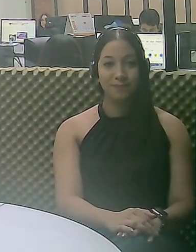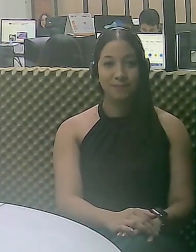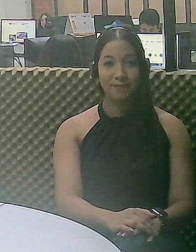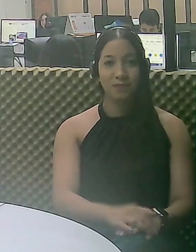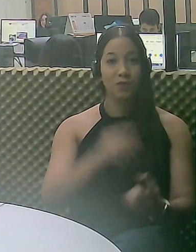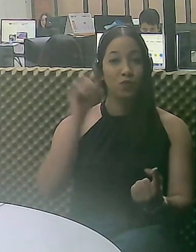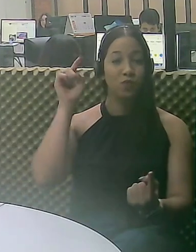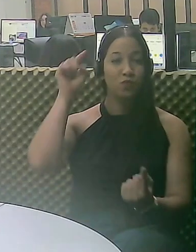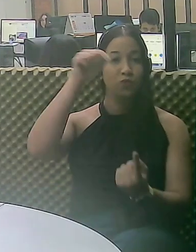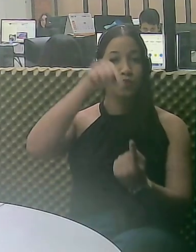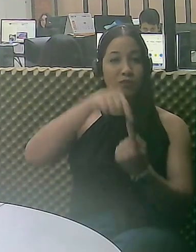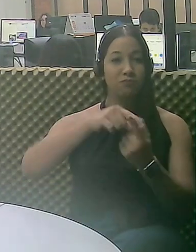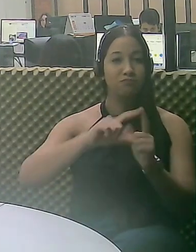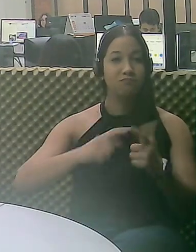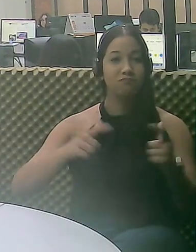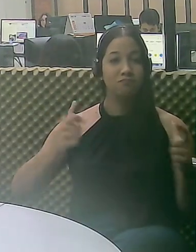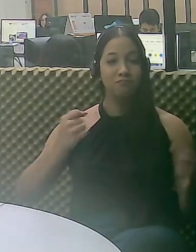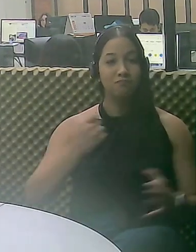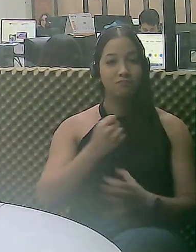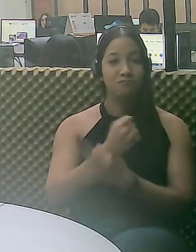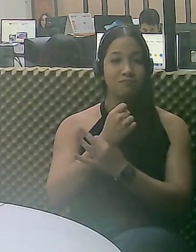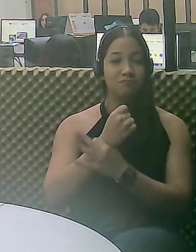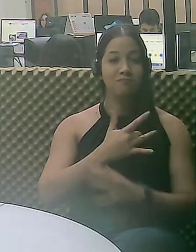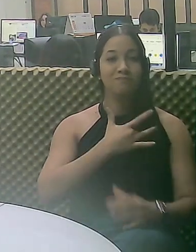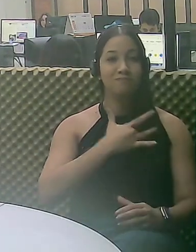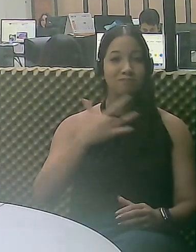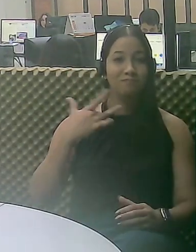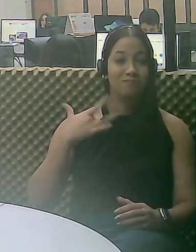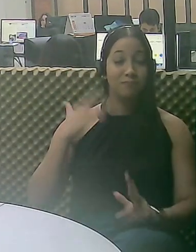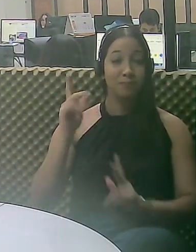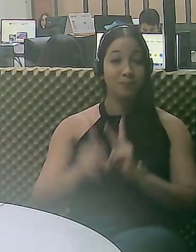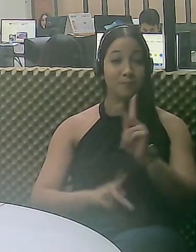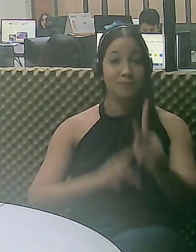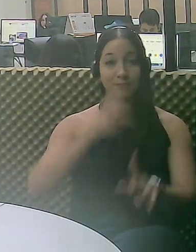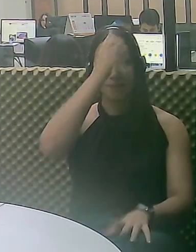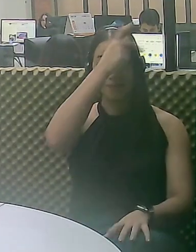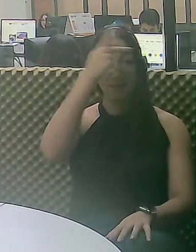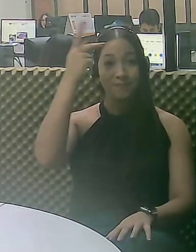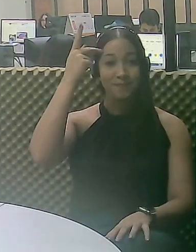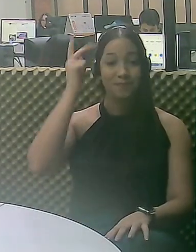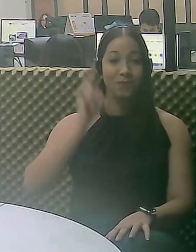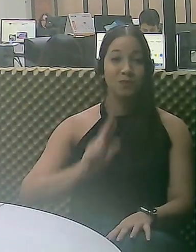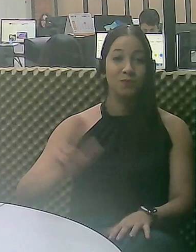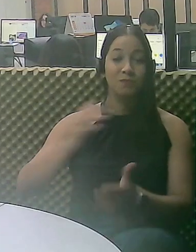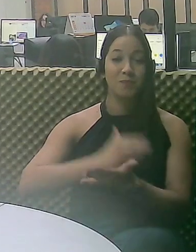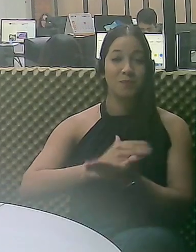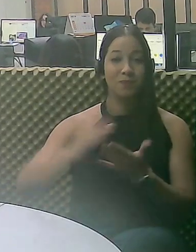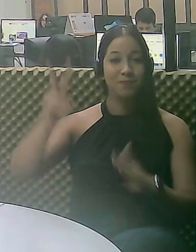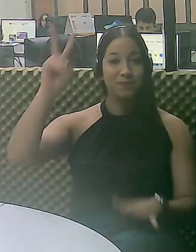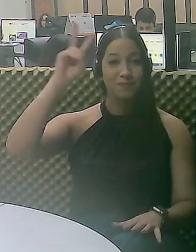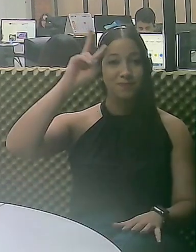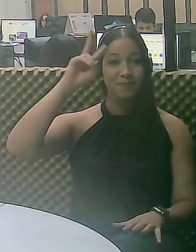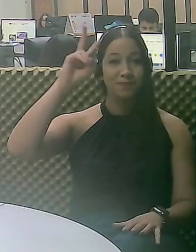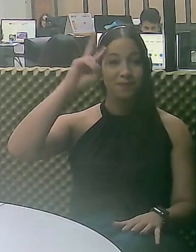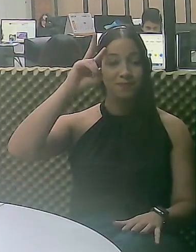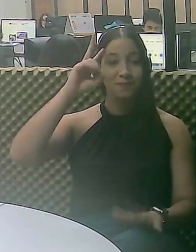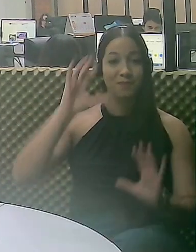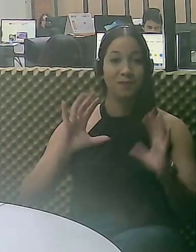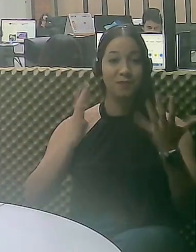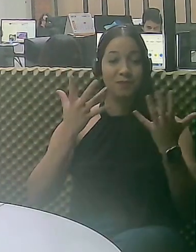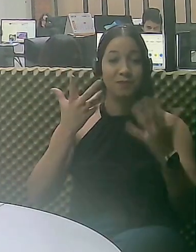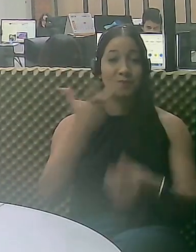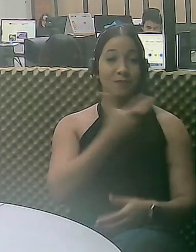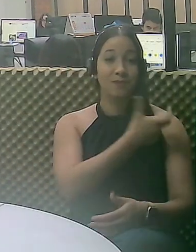Com o intuito de ampliar a proteção e garantir mais saúde à população, a Prefeitura de Uberlândia deu início nesta segunda-feira à campanha